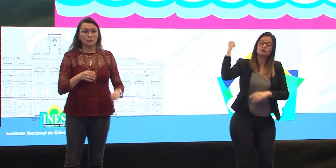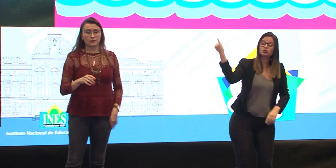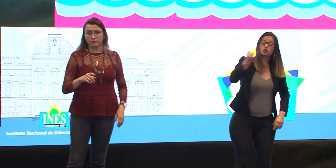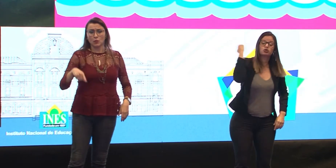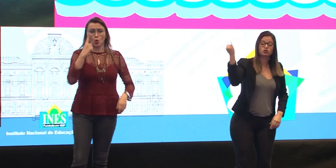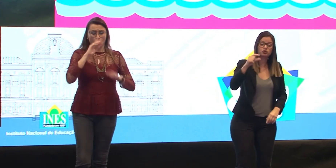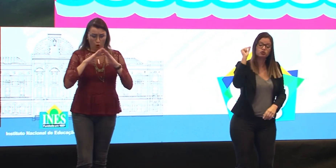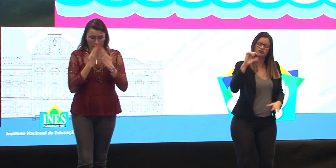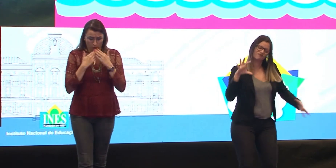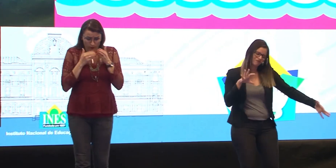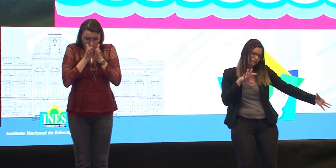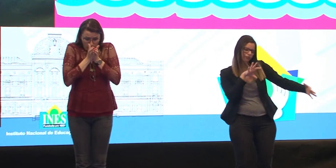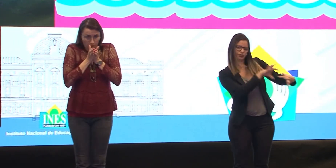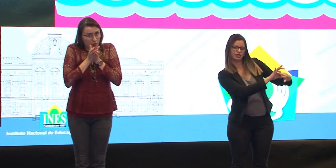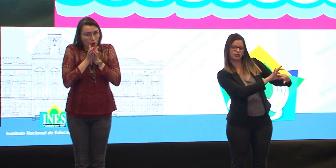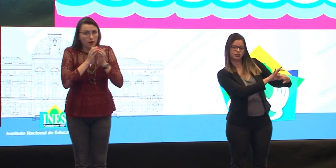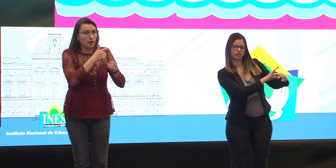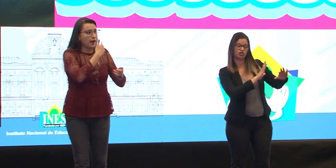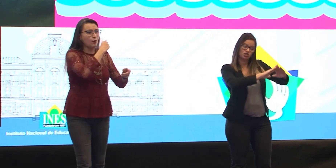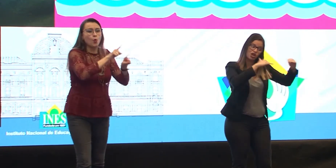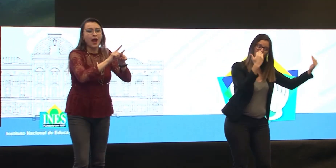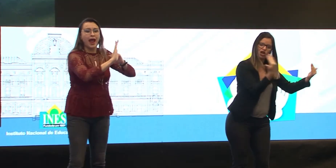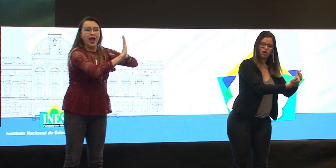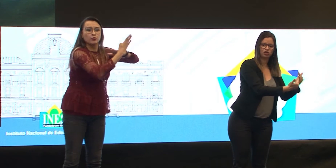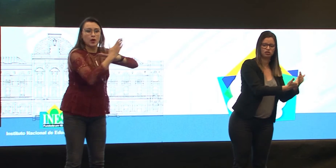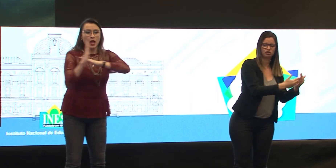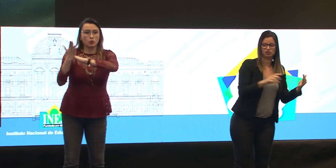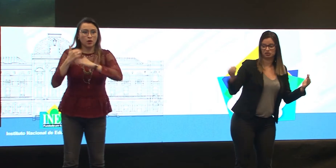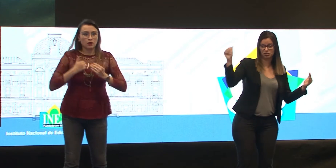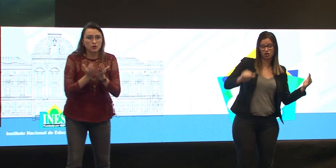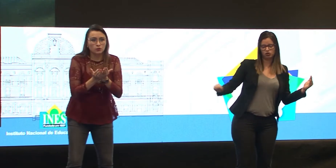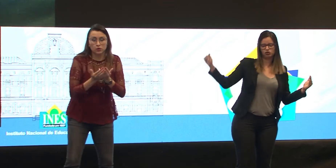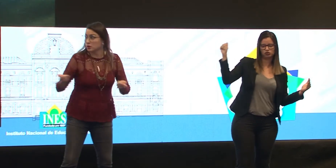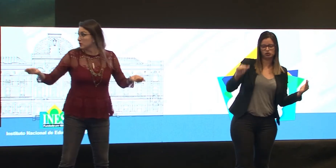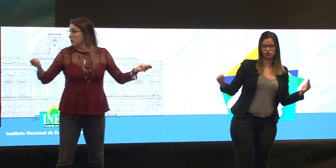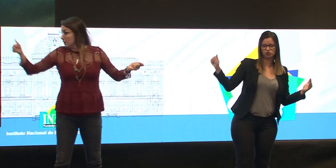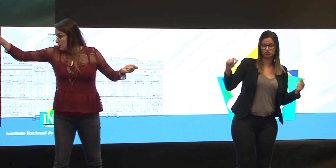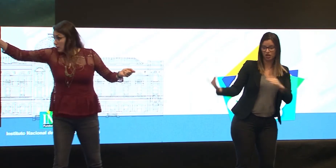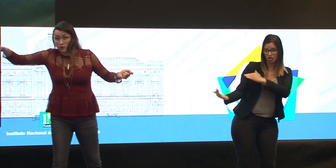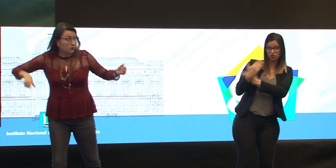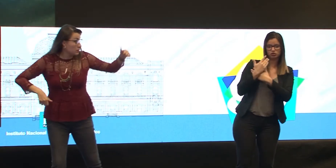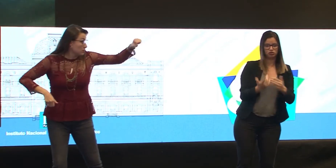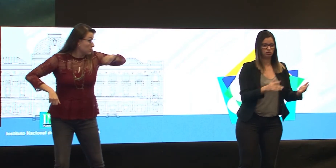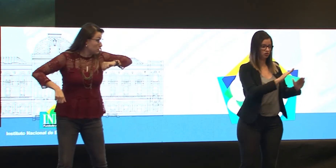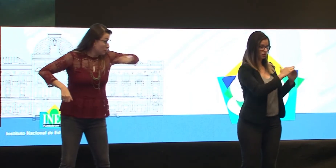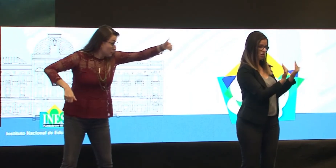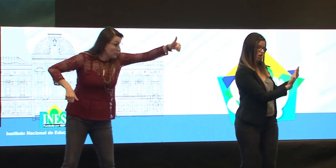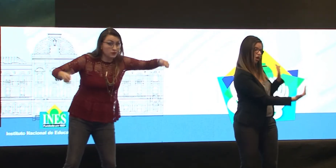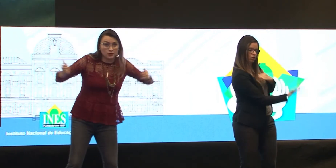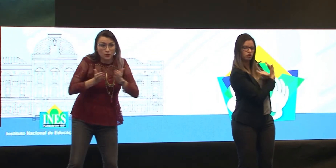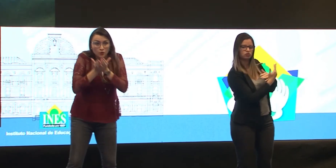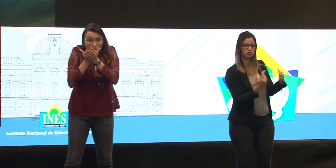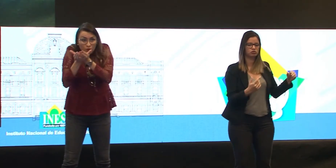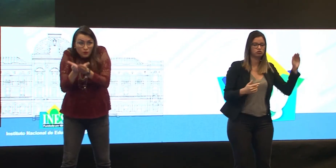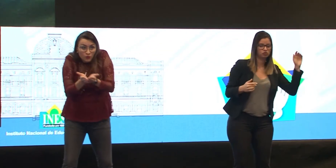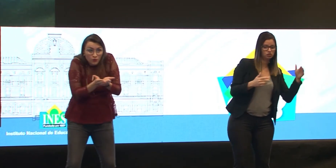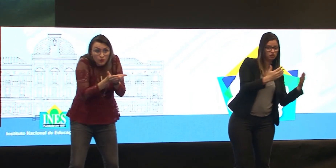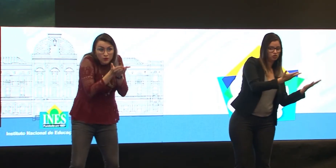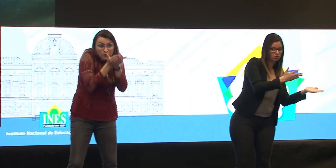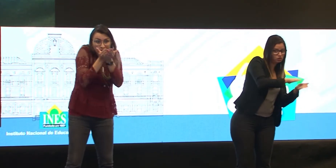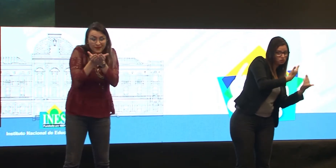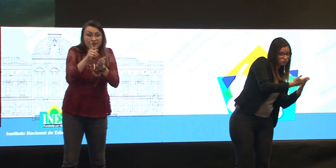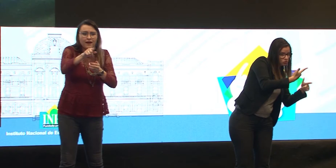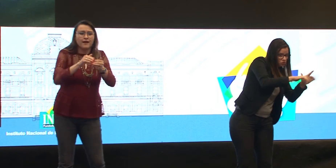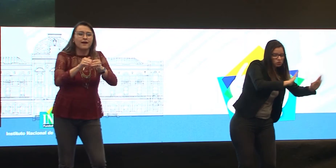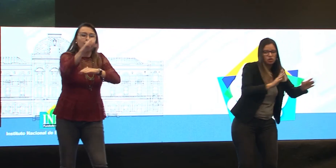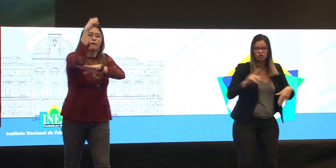oferecer, como criar essas interfaces com as unidades escolares. Como foi falado anteriormente, não somos um barco sozinho. A gente precisa